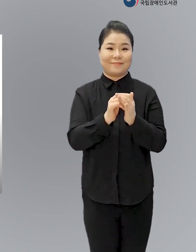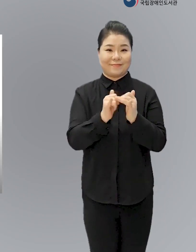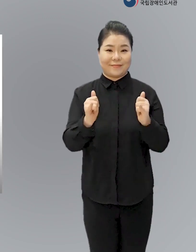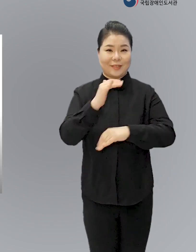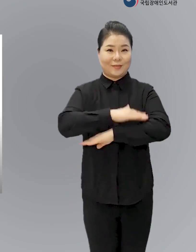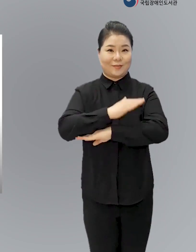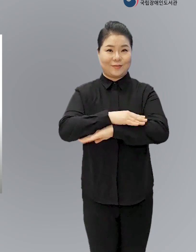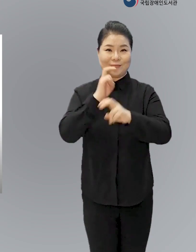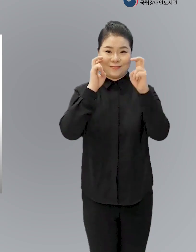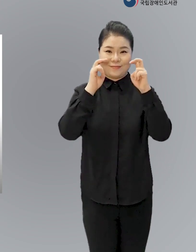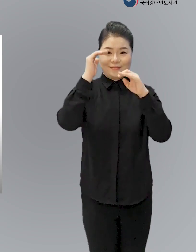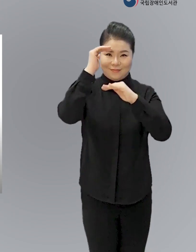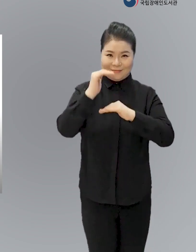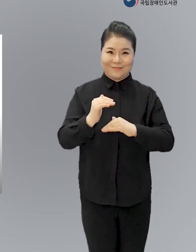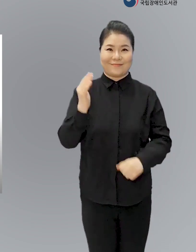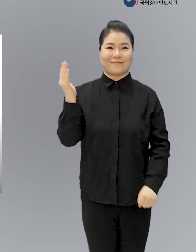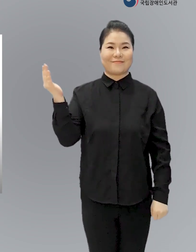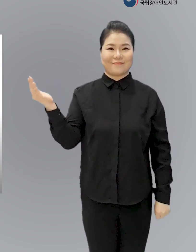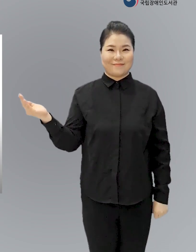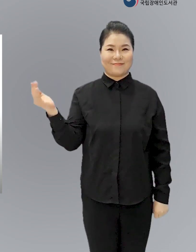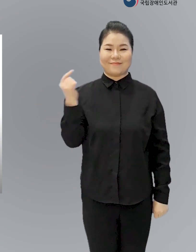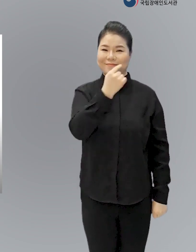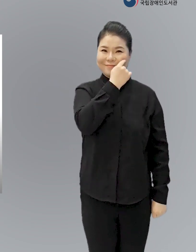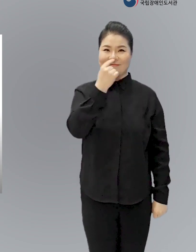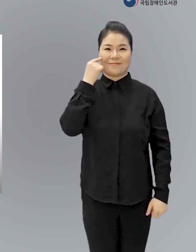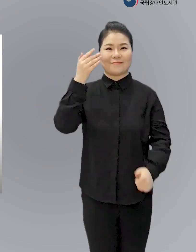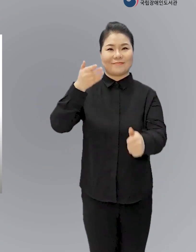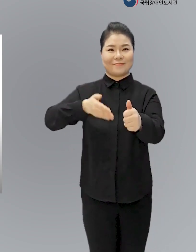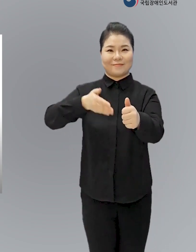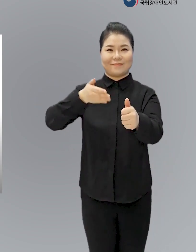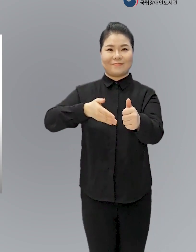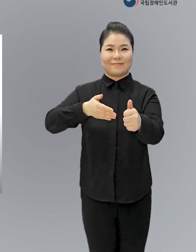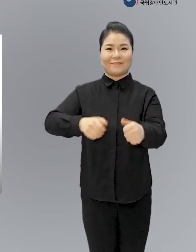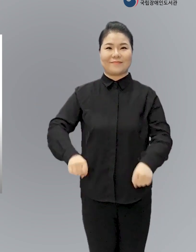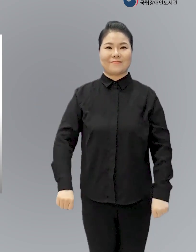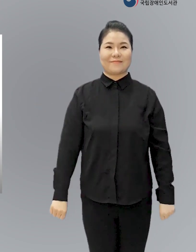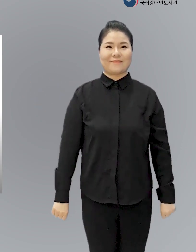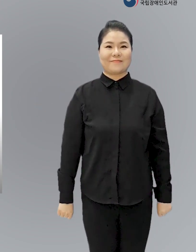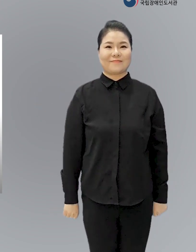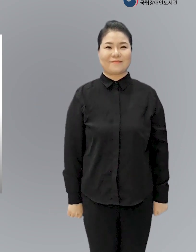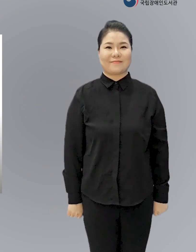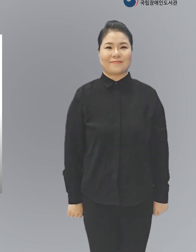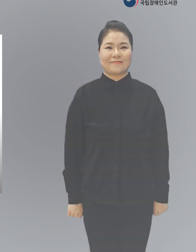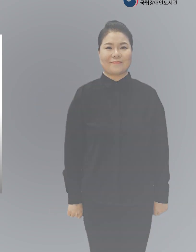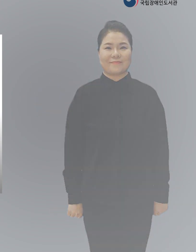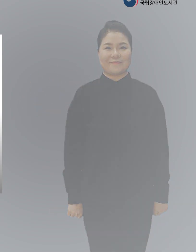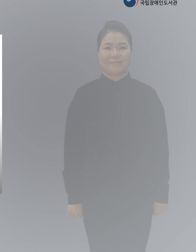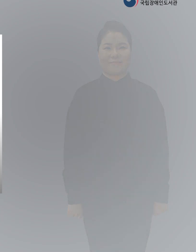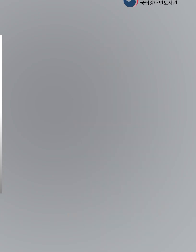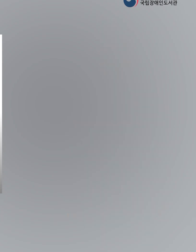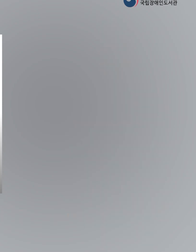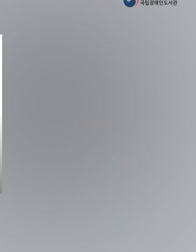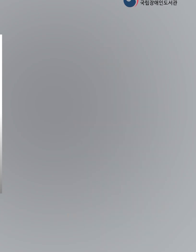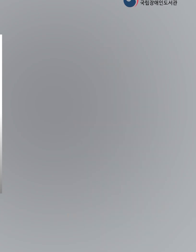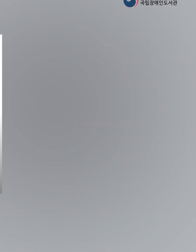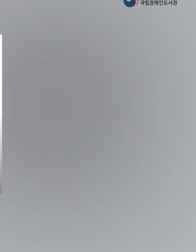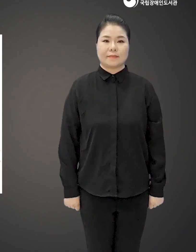도서명 그우의 삶. 저자 압둘라자크 구르나. 출판사 문학동네.